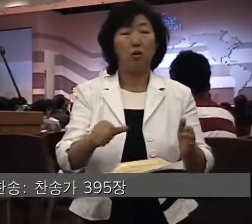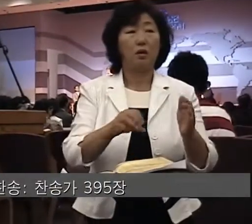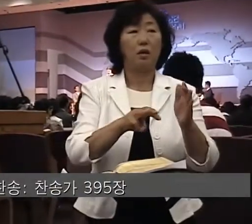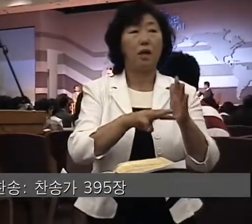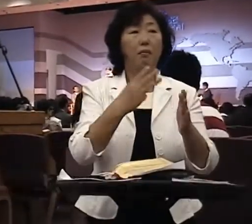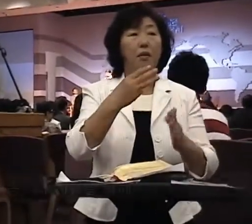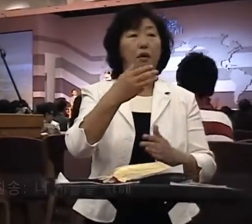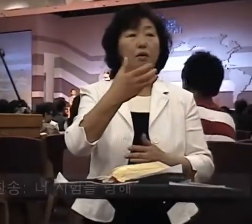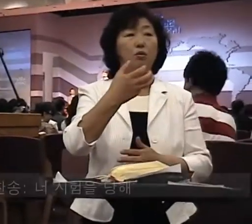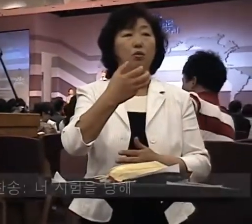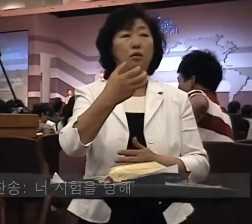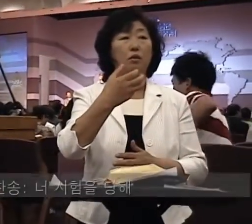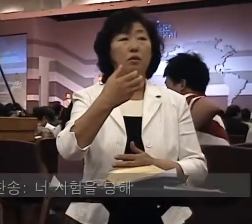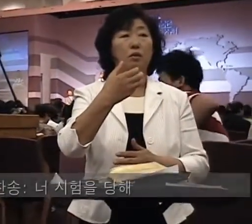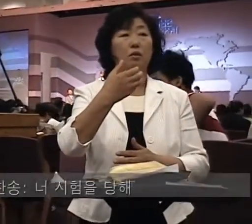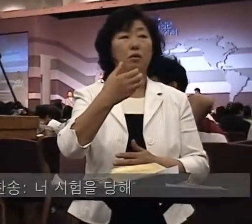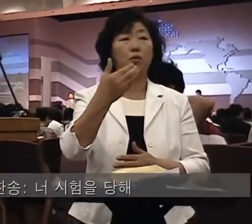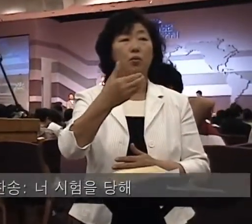찬송하시겠습니다.